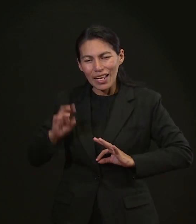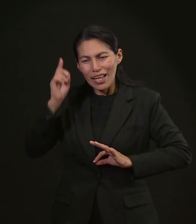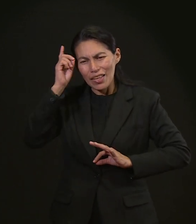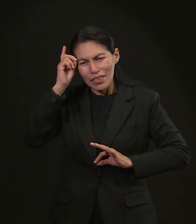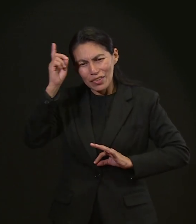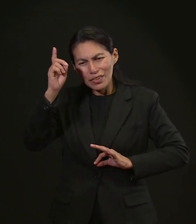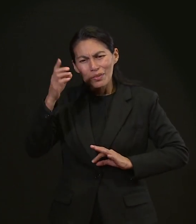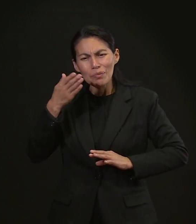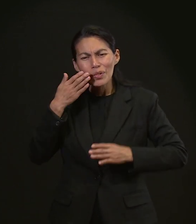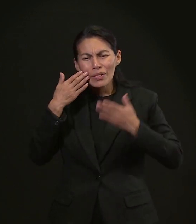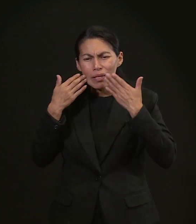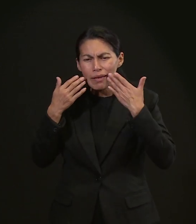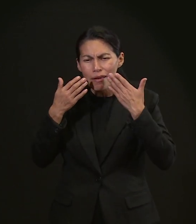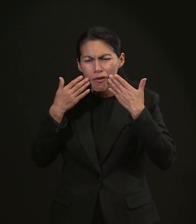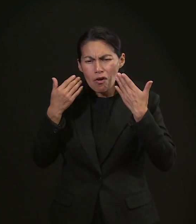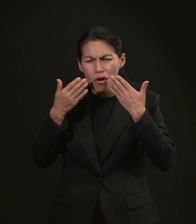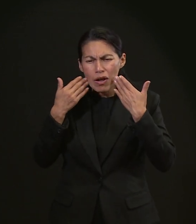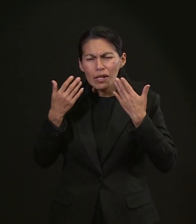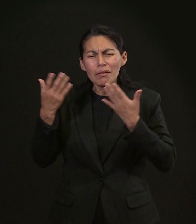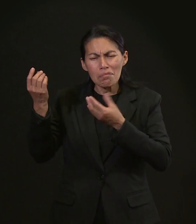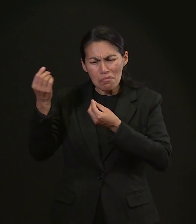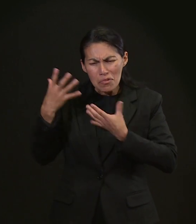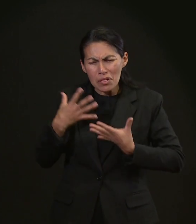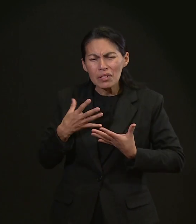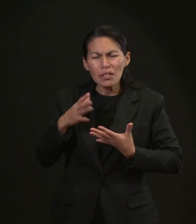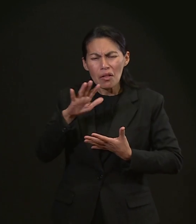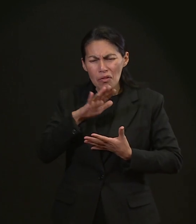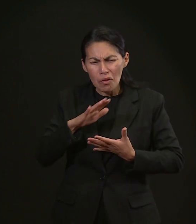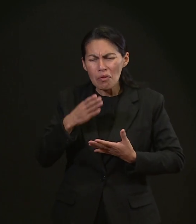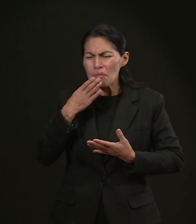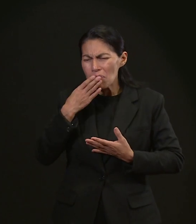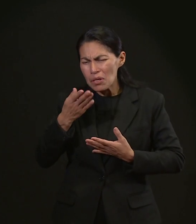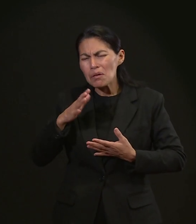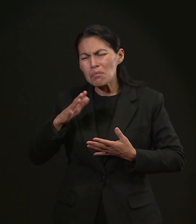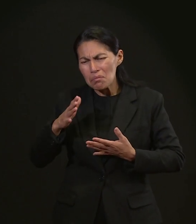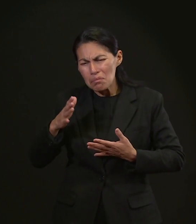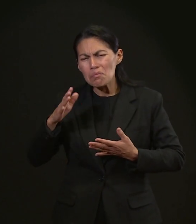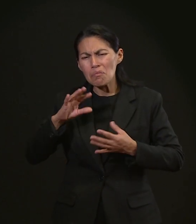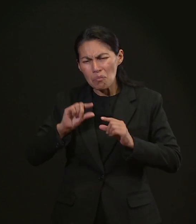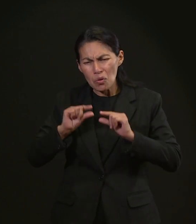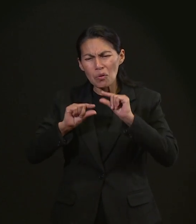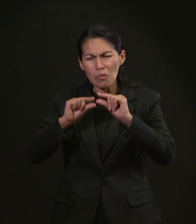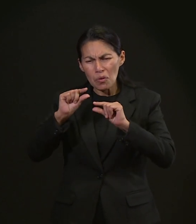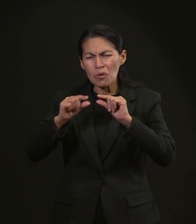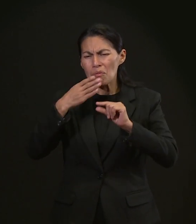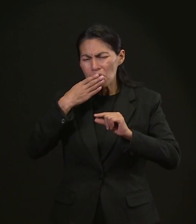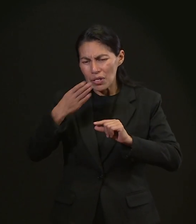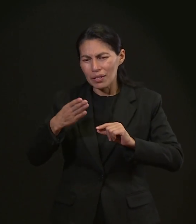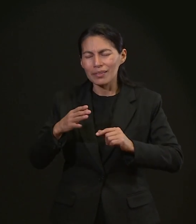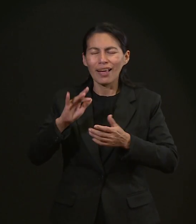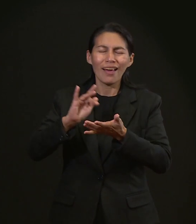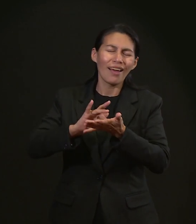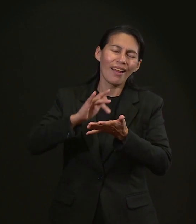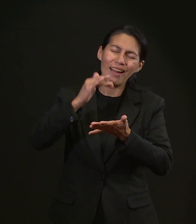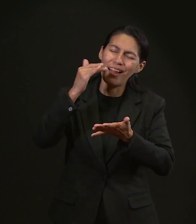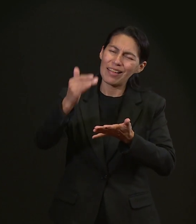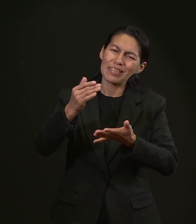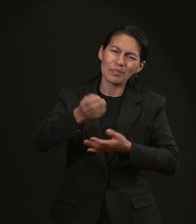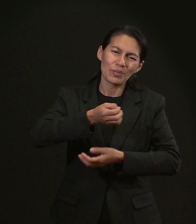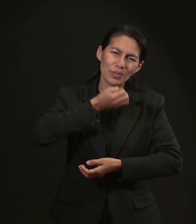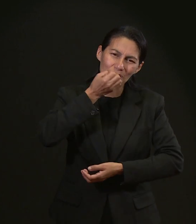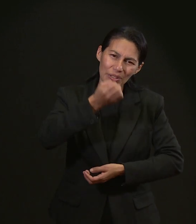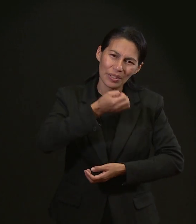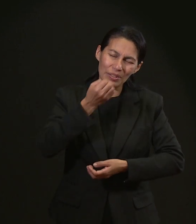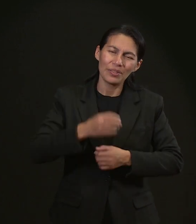pero su misericordia se ha manifestado en avanzar para bien amén gracias adiós desde lo más profundo de mi